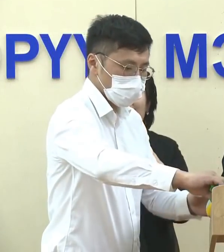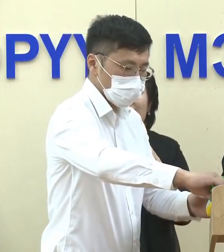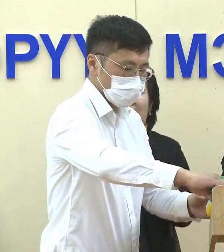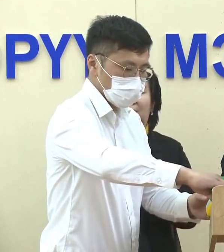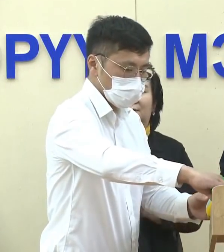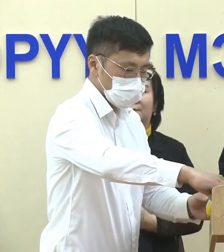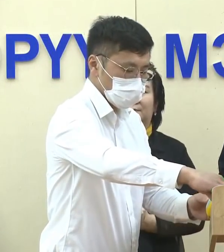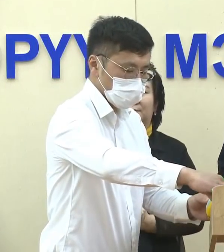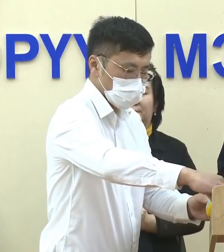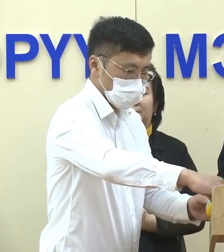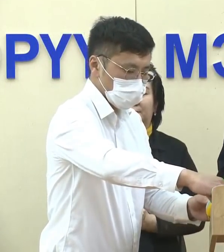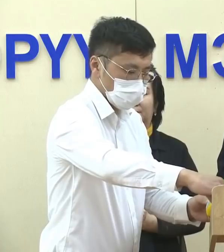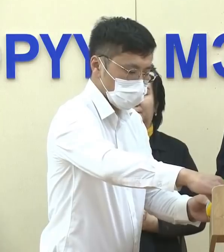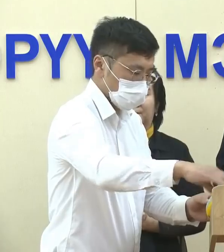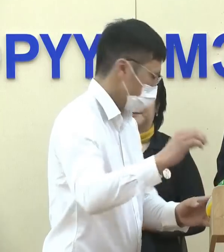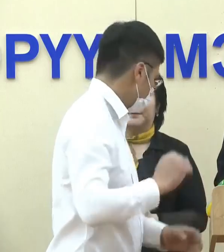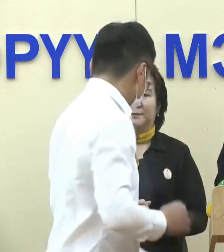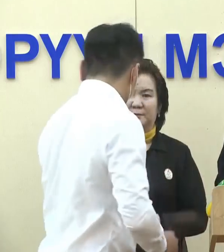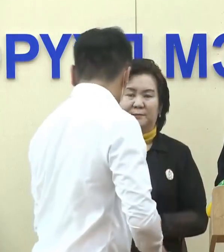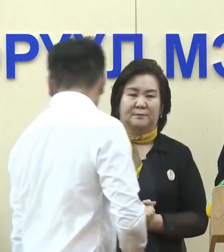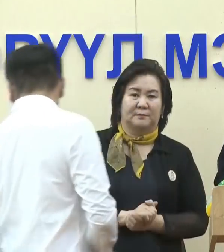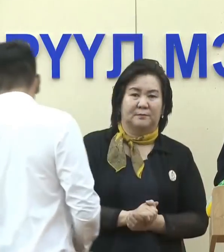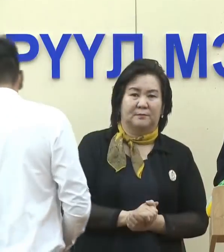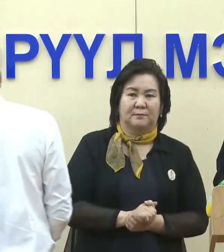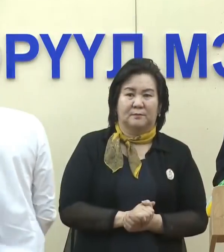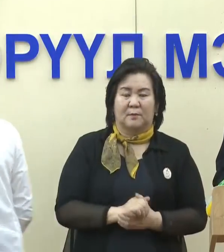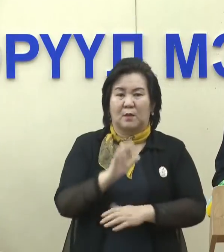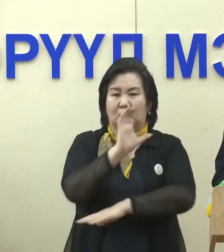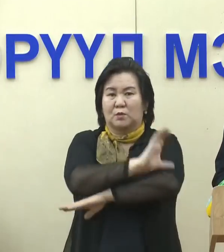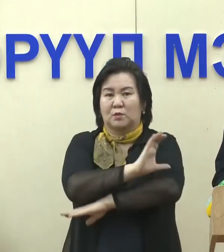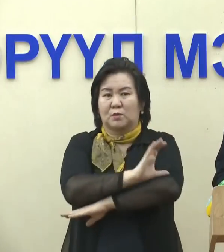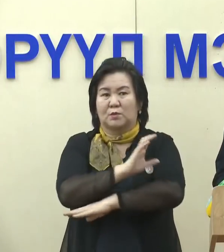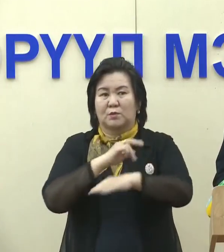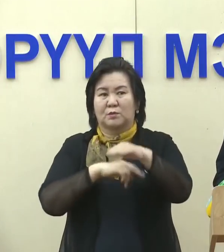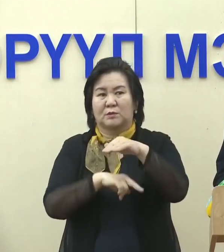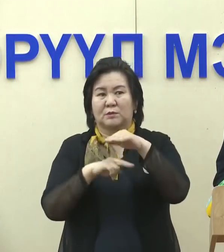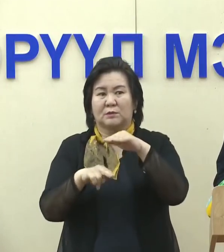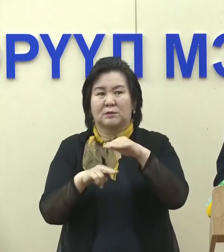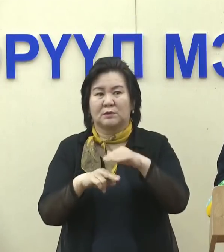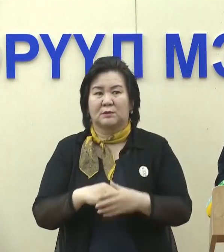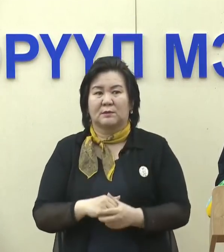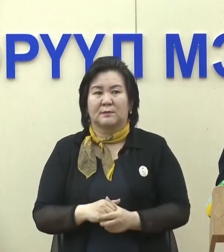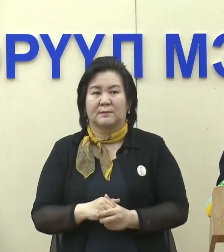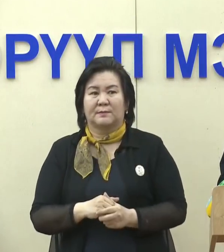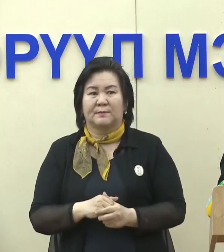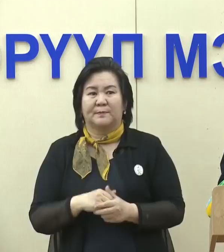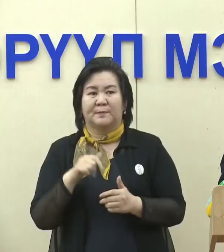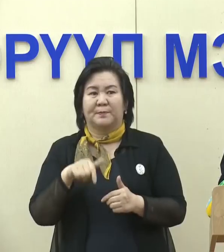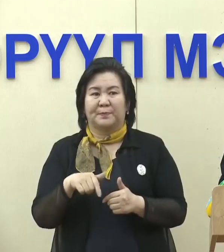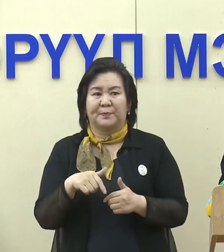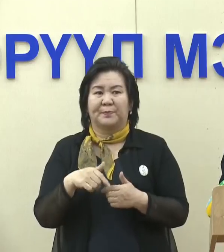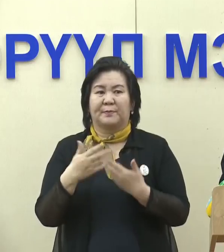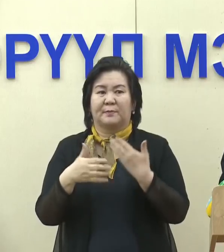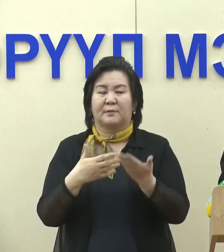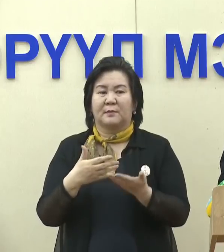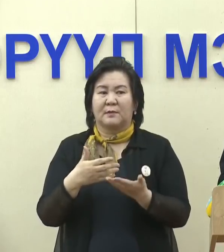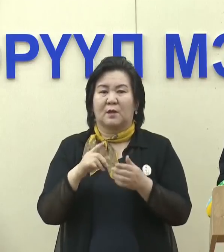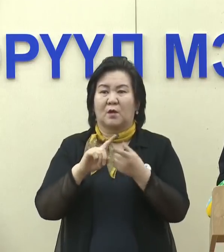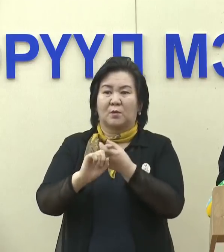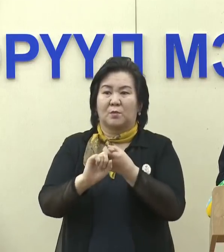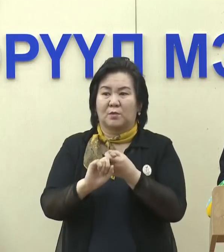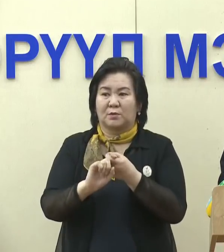байна. За ер нь сургууль цэцэрлэгийн үйл ажиллагааг дэлхийн маш олон улс орнуудад одоо хааж байгаа. За үүнтэй